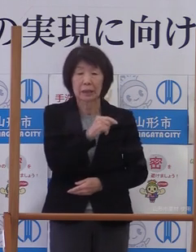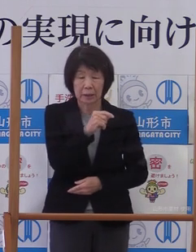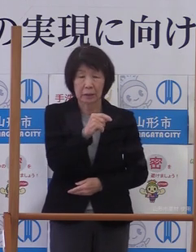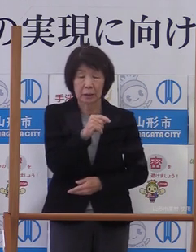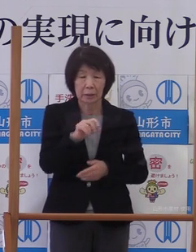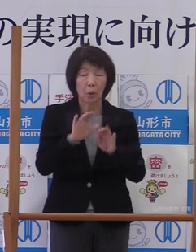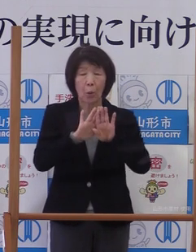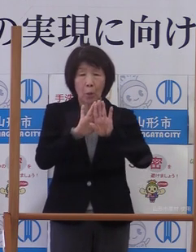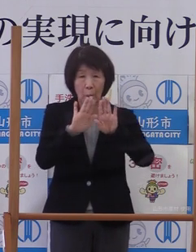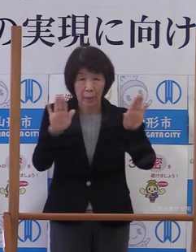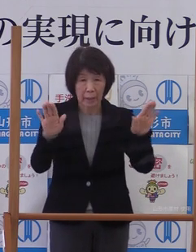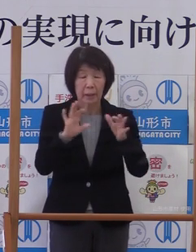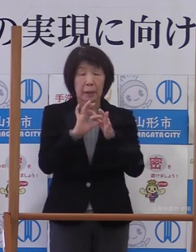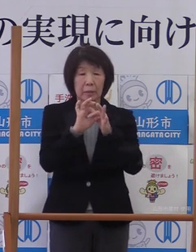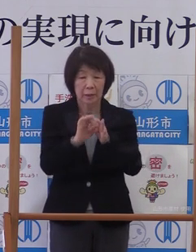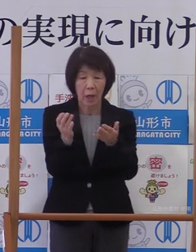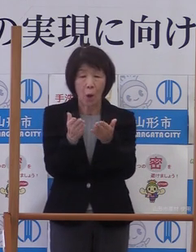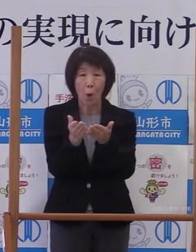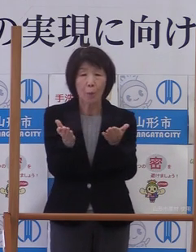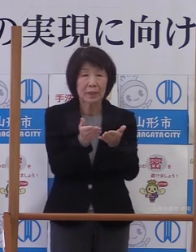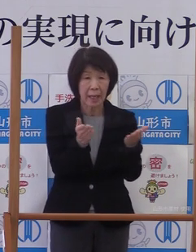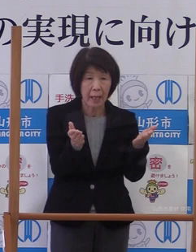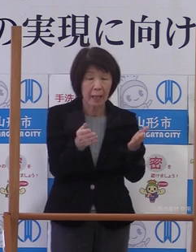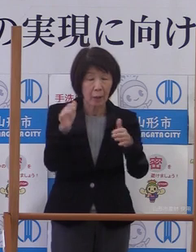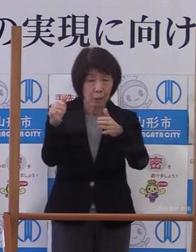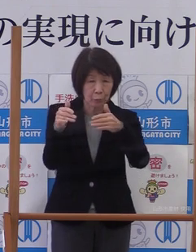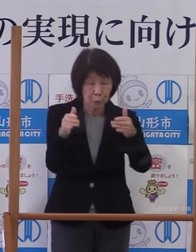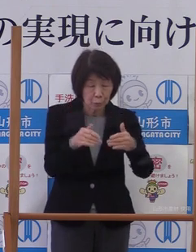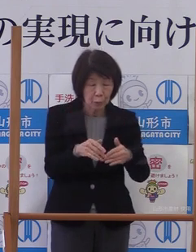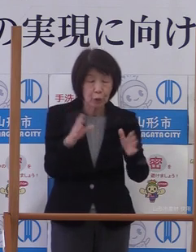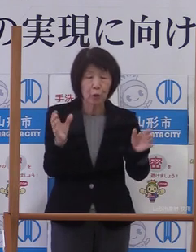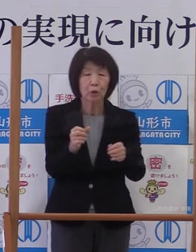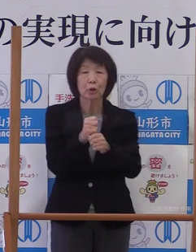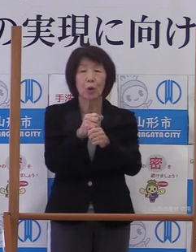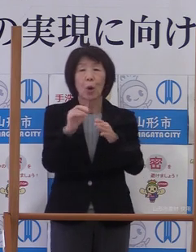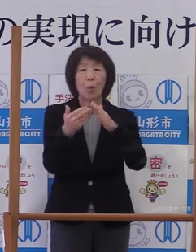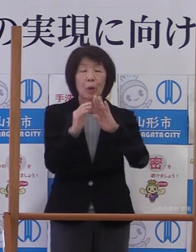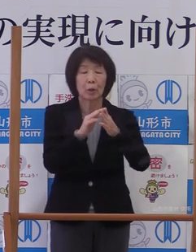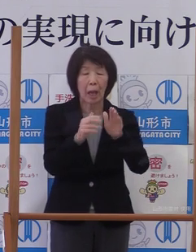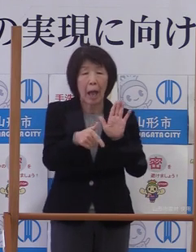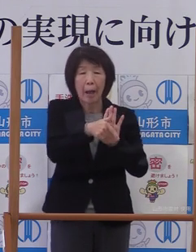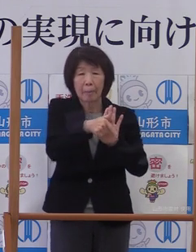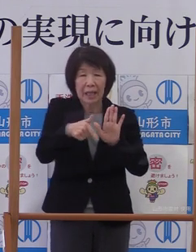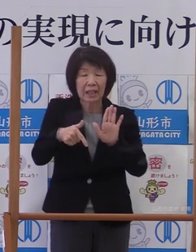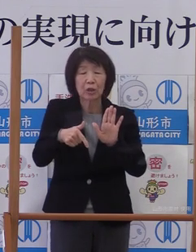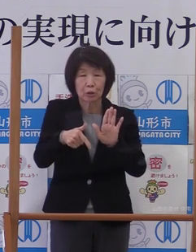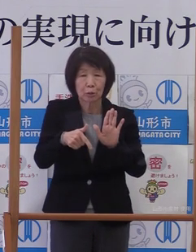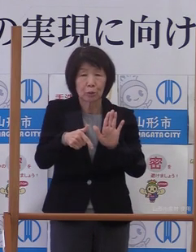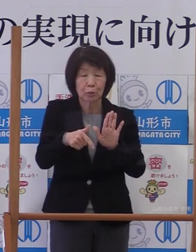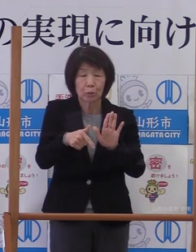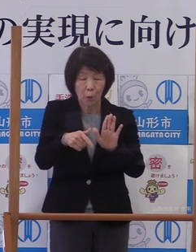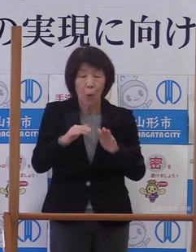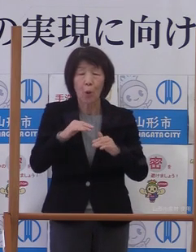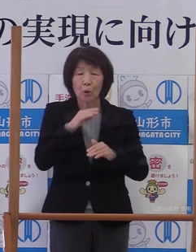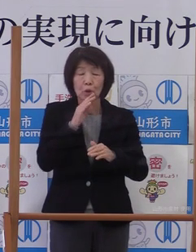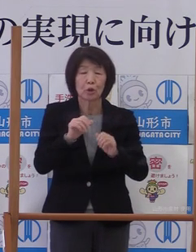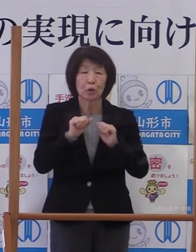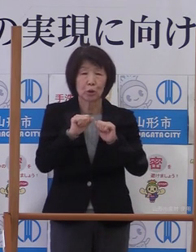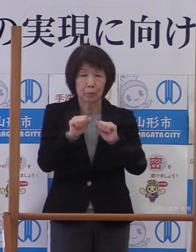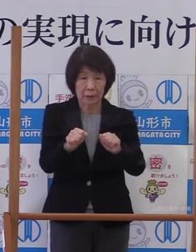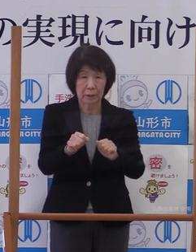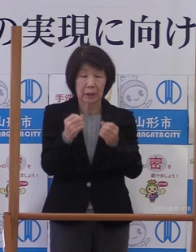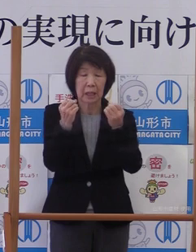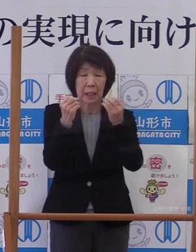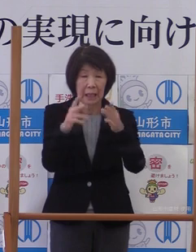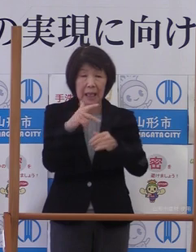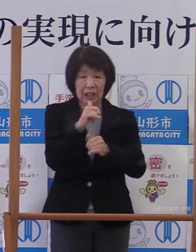て、テナントの誘致及び創造都市としてのブランディング事業を実施するとともに、新しい市民会